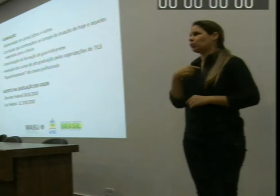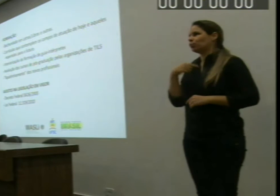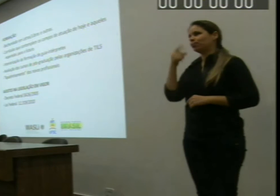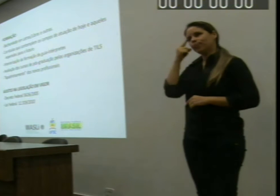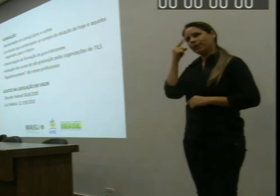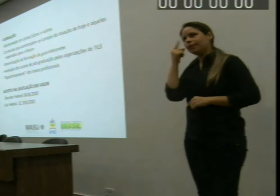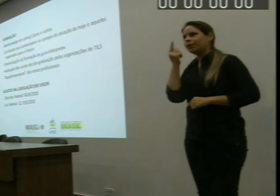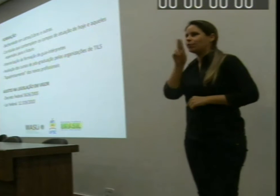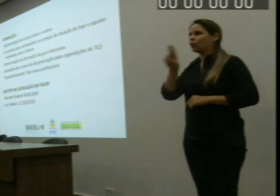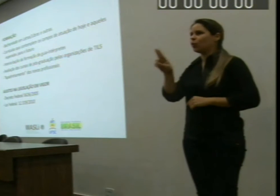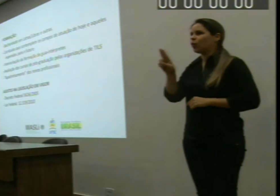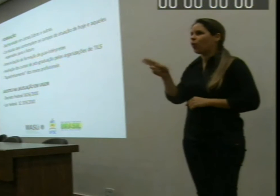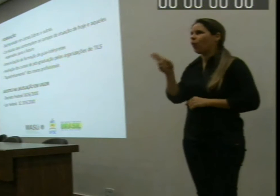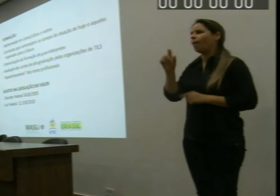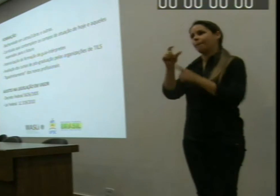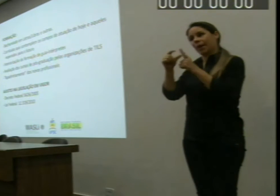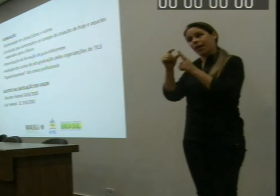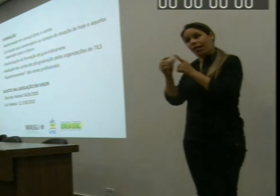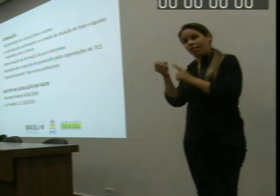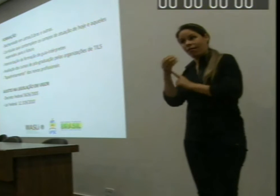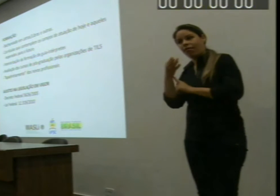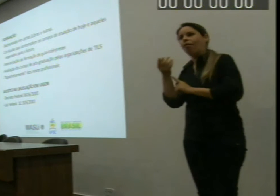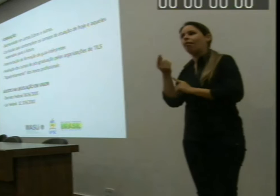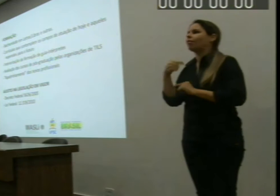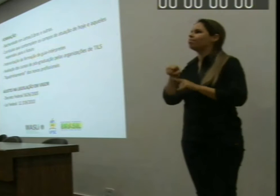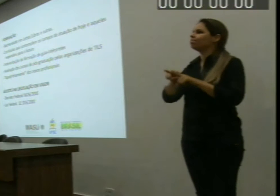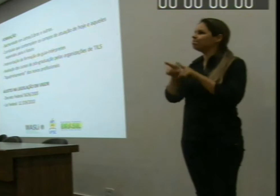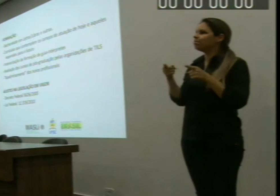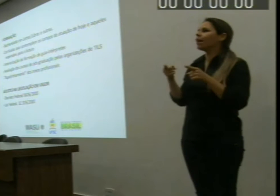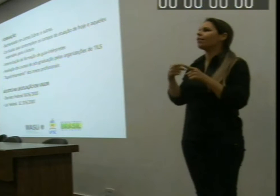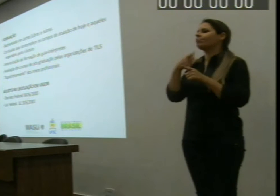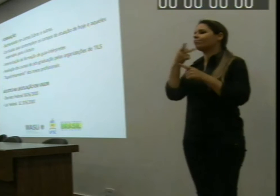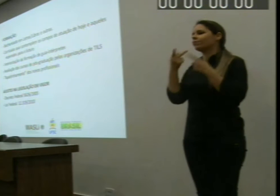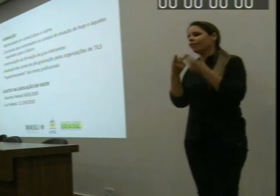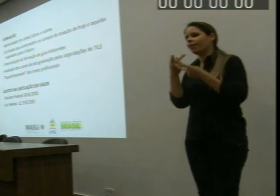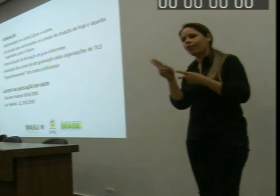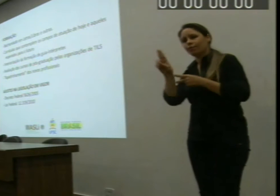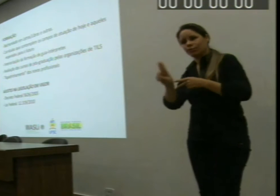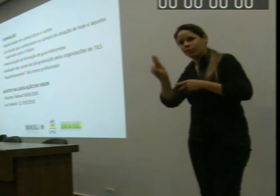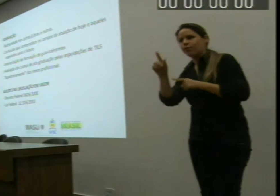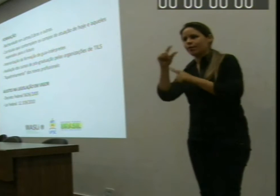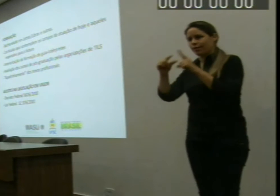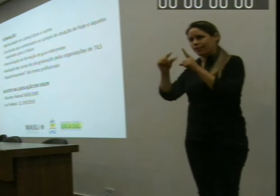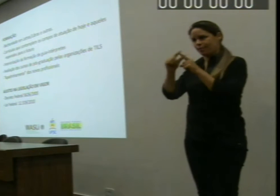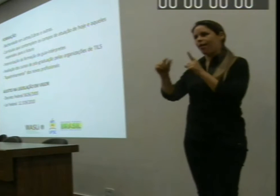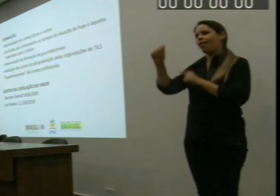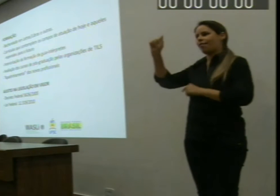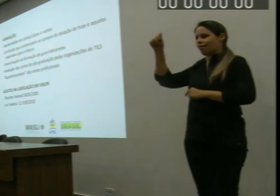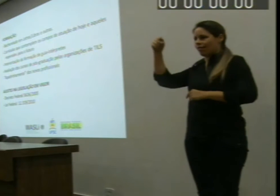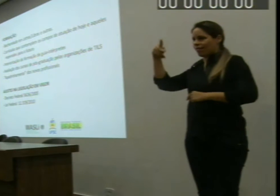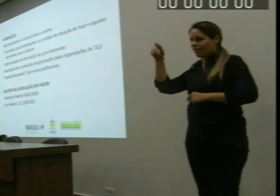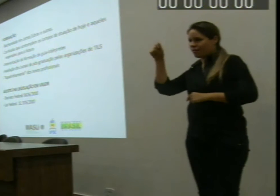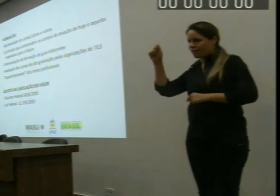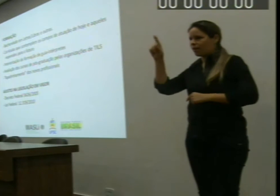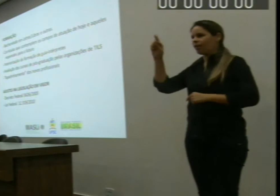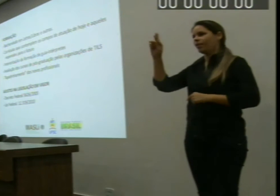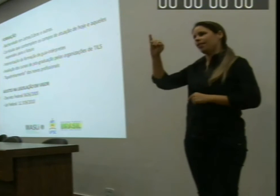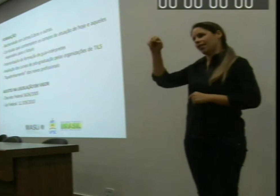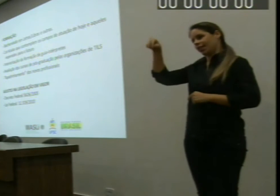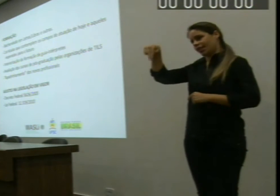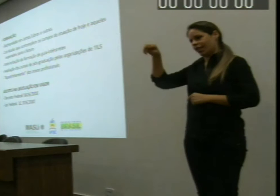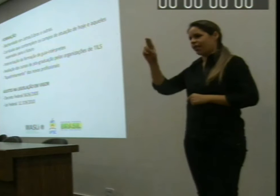Eh que é a a a a ideia de que sempre o intérprete mais experiente a